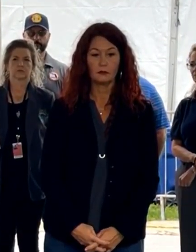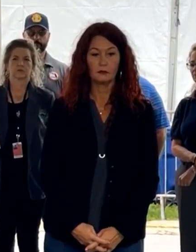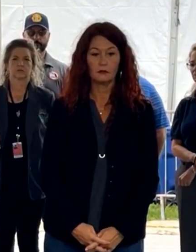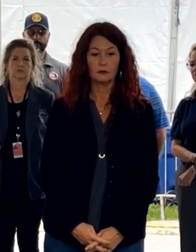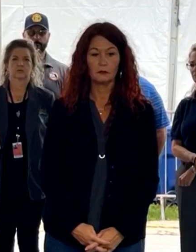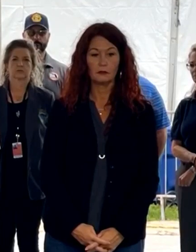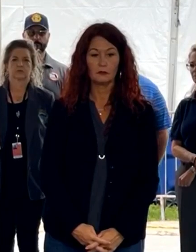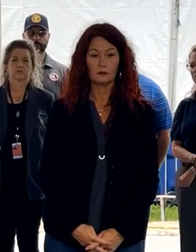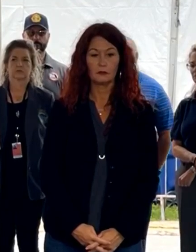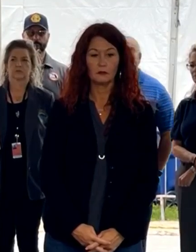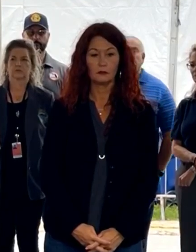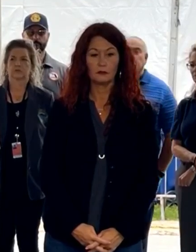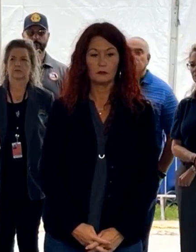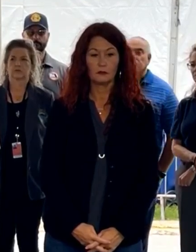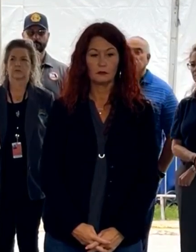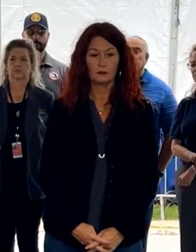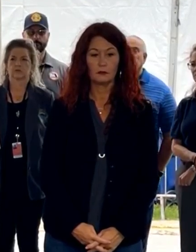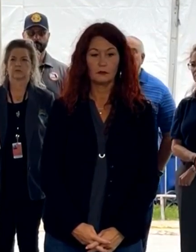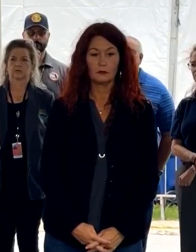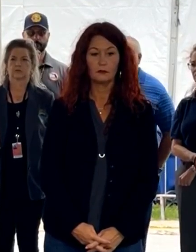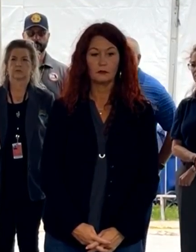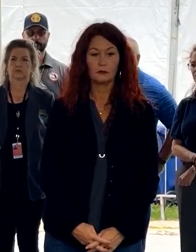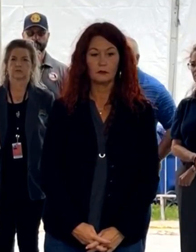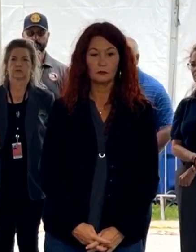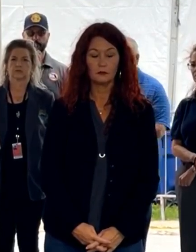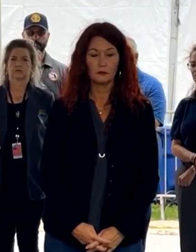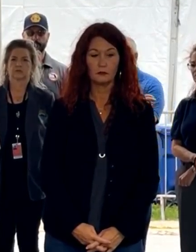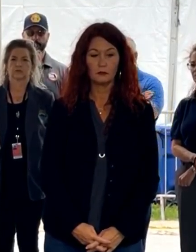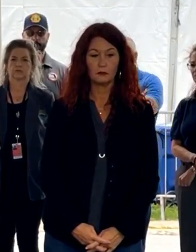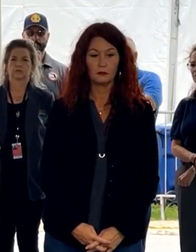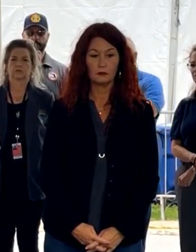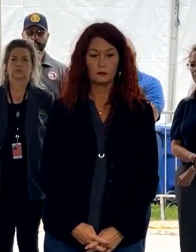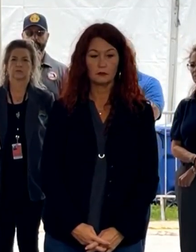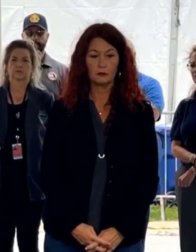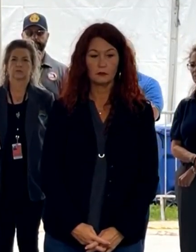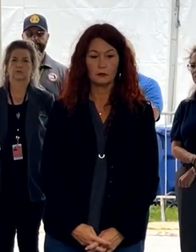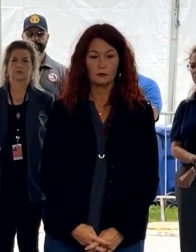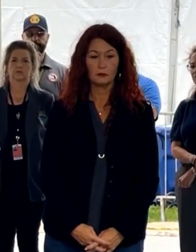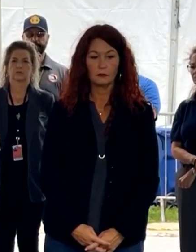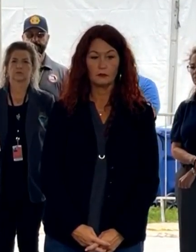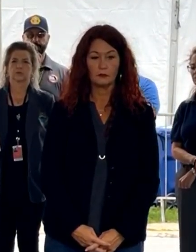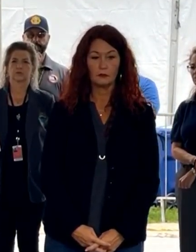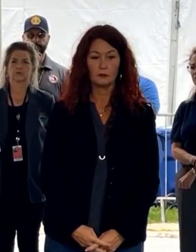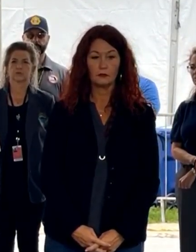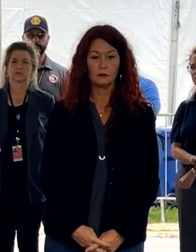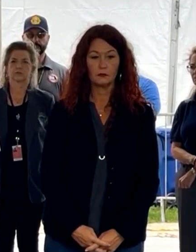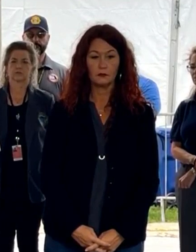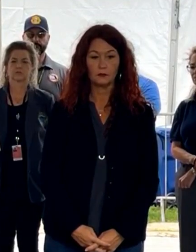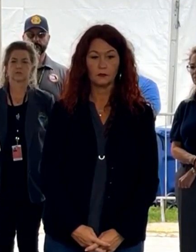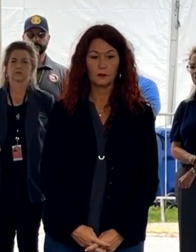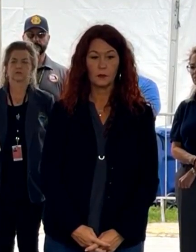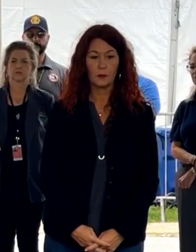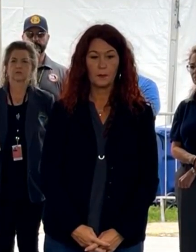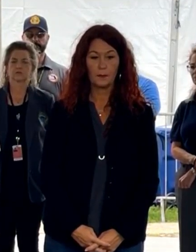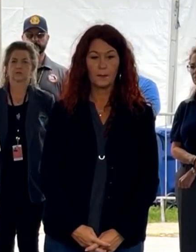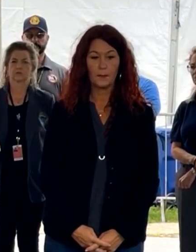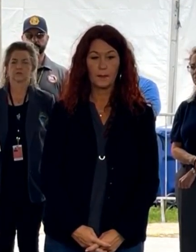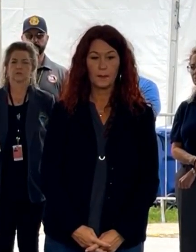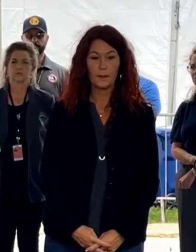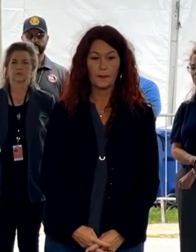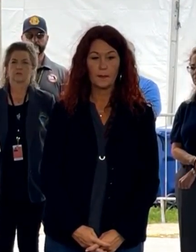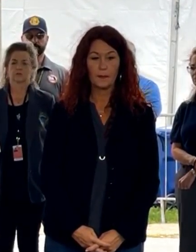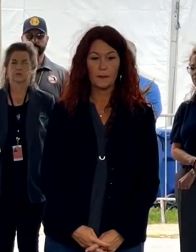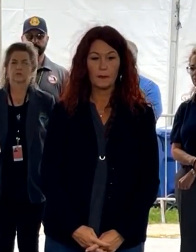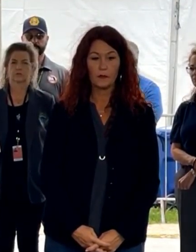desaparecidos a que se conectan en persona con nuestros detectives para presentar un informe de personas desaparecidas a la